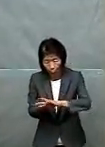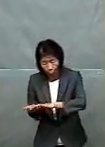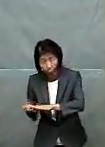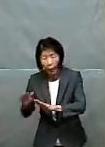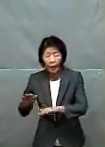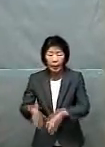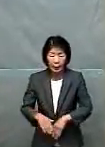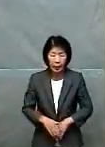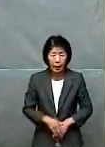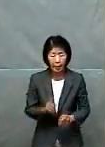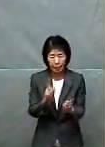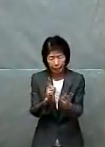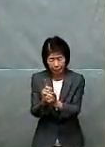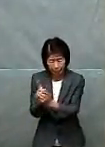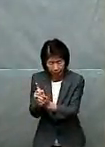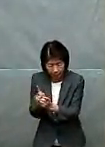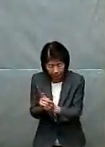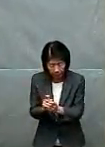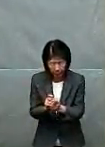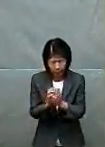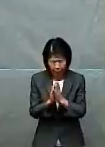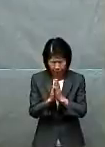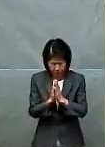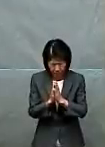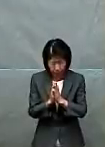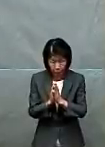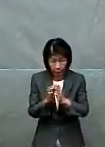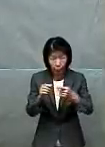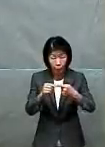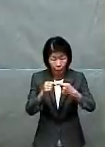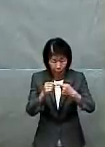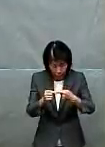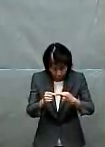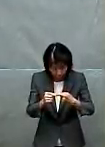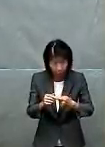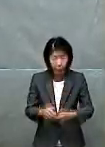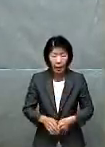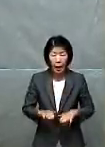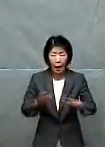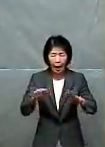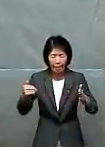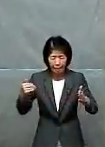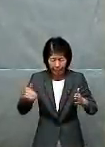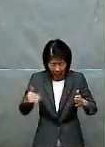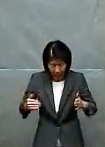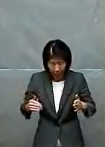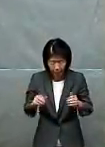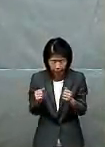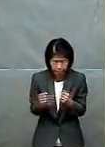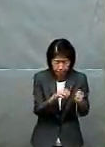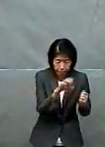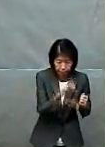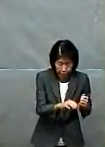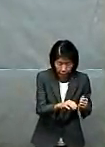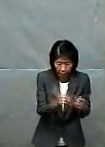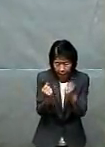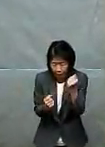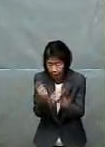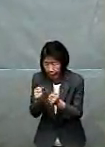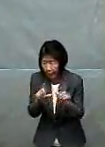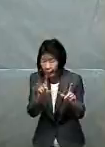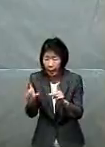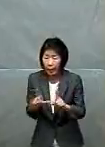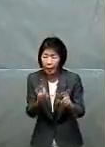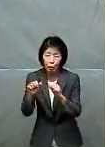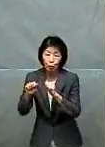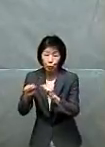った方々のご冥福をお祈りしますとともに、未だ避難所や車中での生活を余儀なくされ